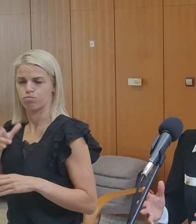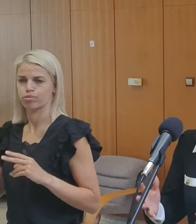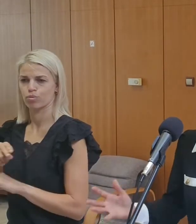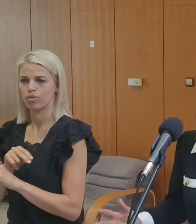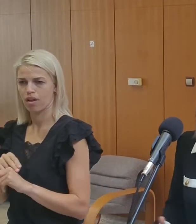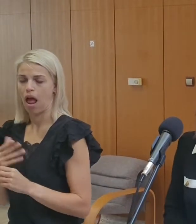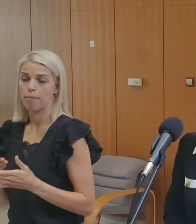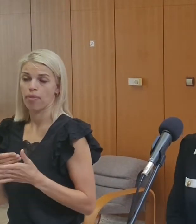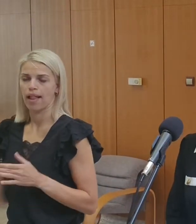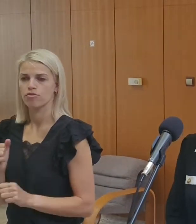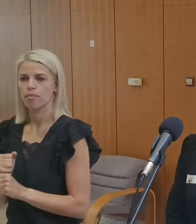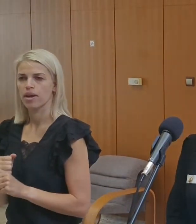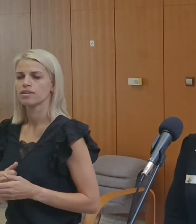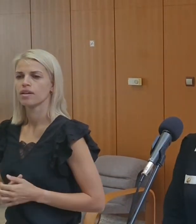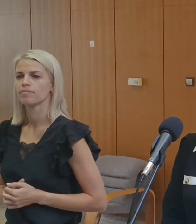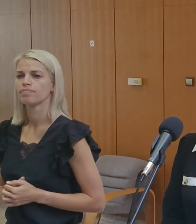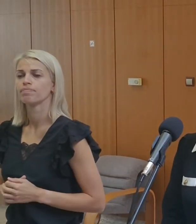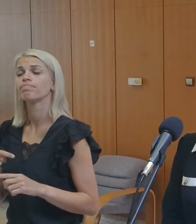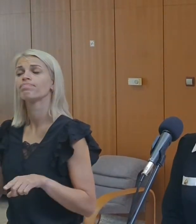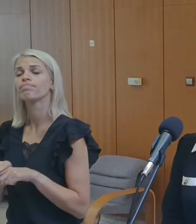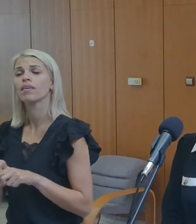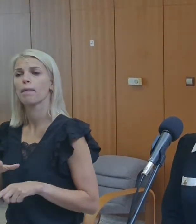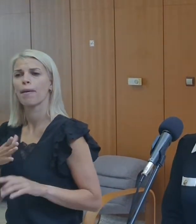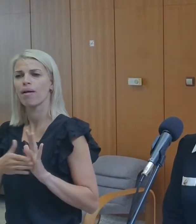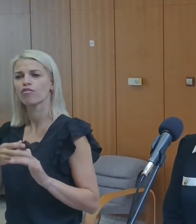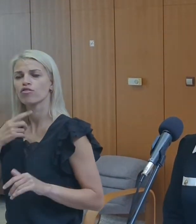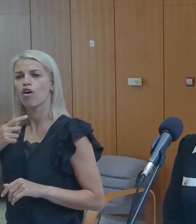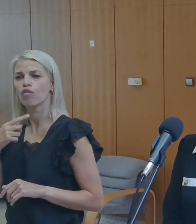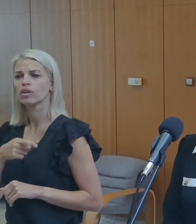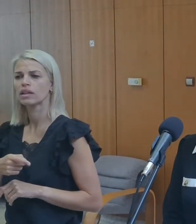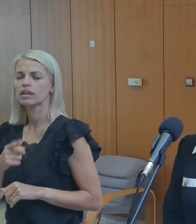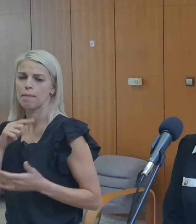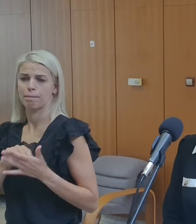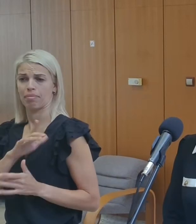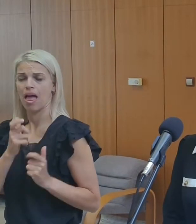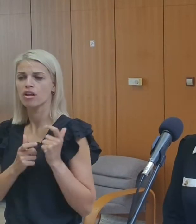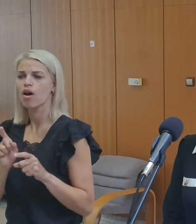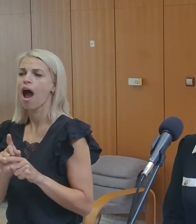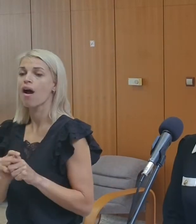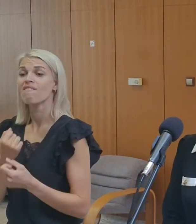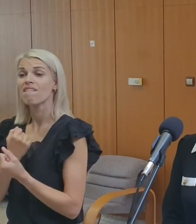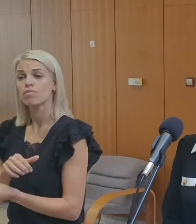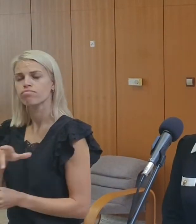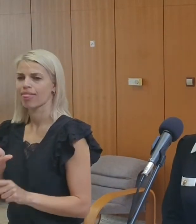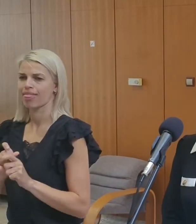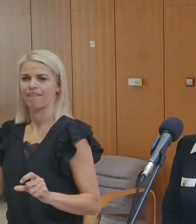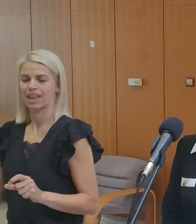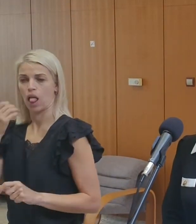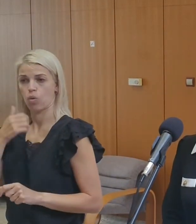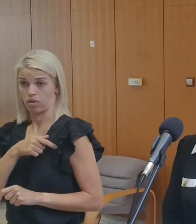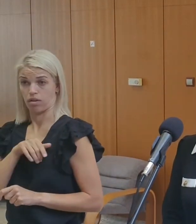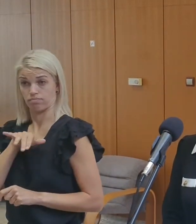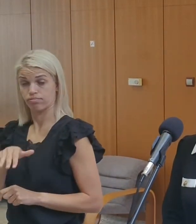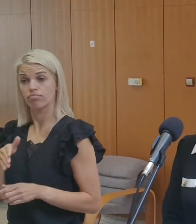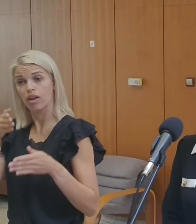prípadne potom ďalšej práce. Pán Matovič to tak jasne povedal, že podľa neho sú teda nevinní ľudia vo väzbe. Vy máte dôveru v